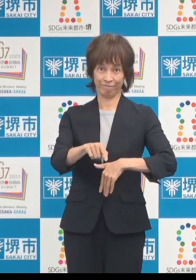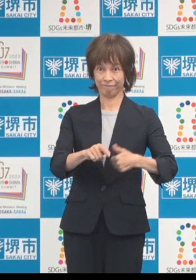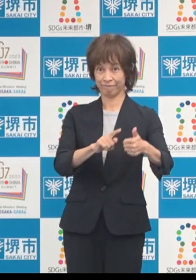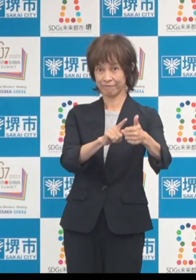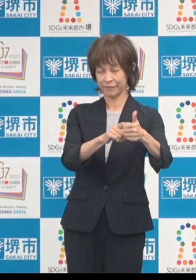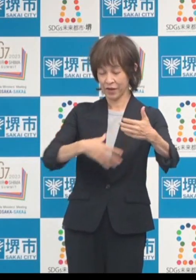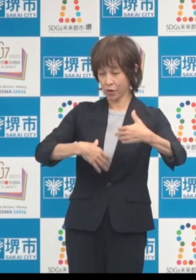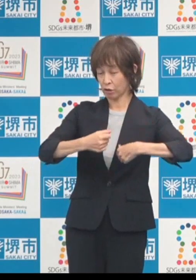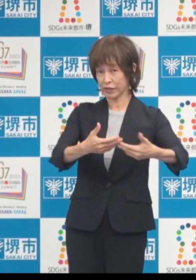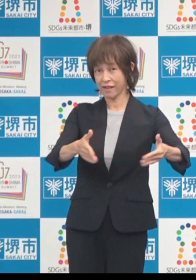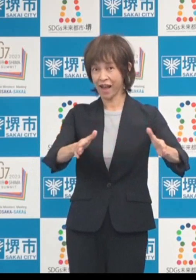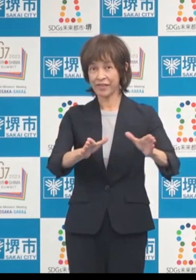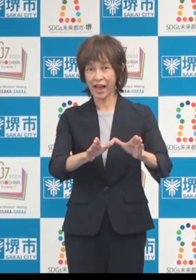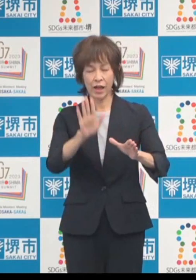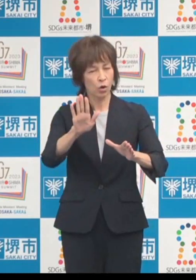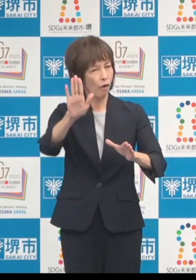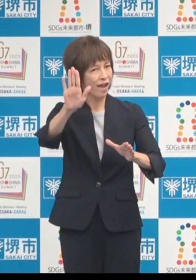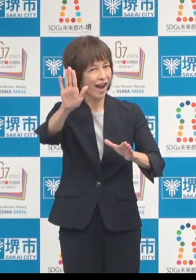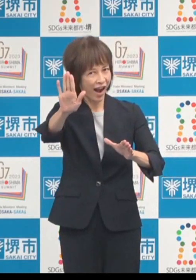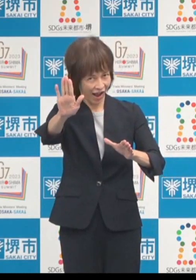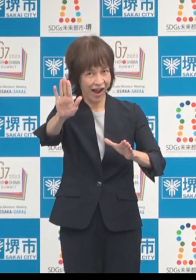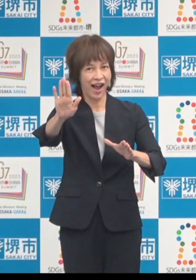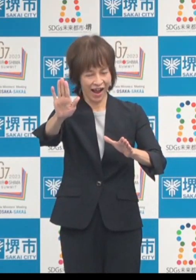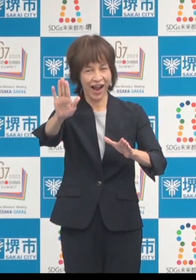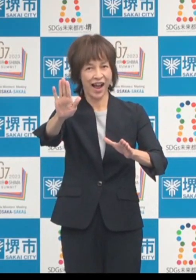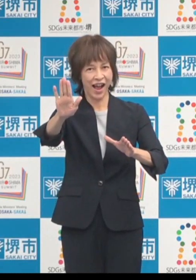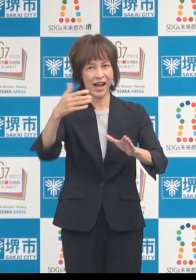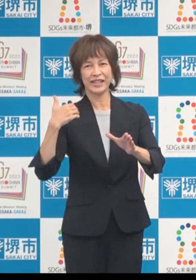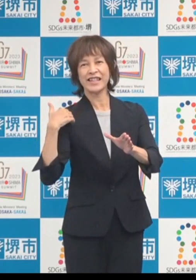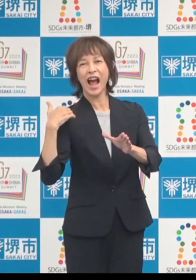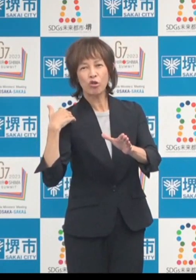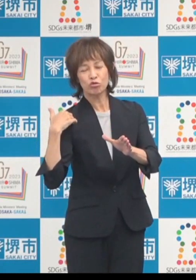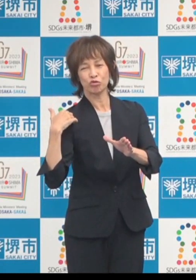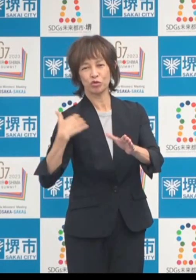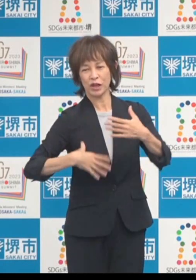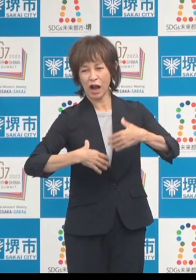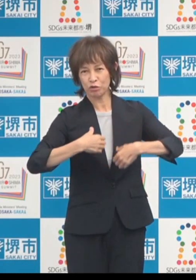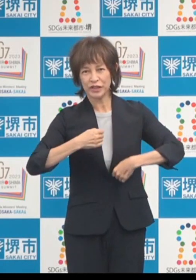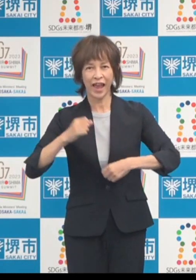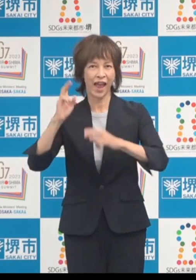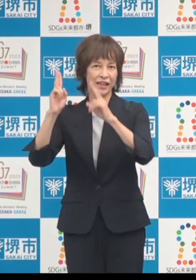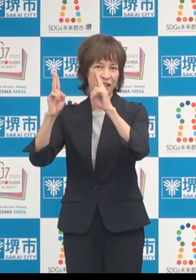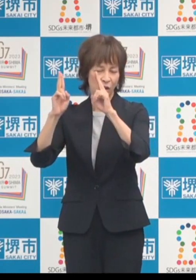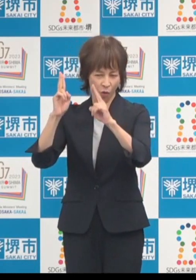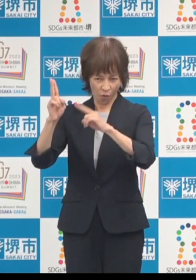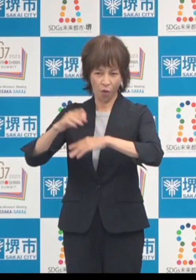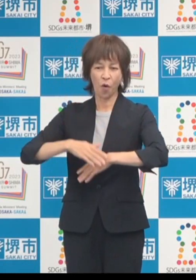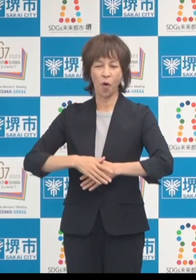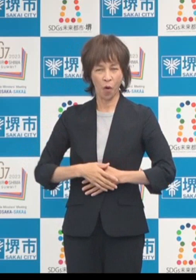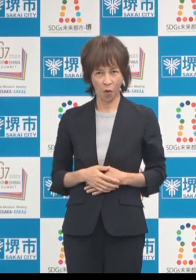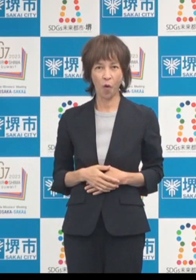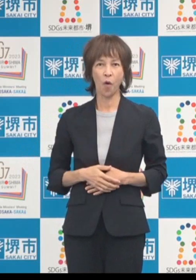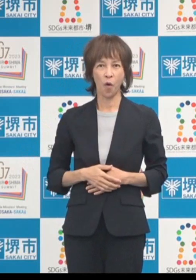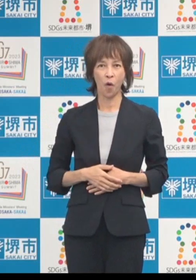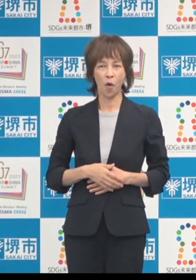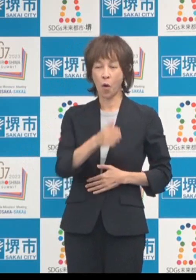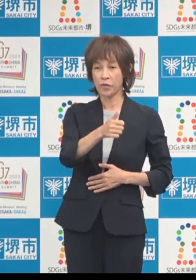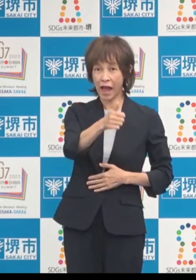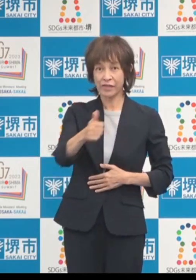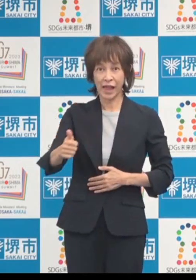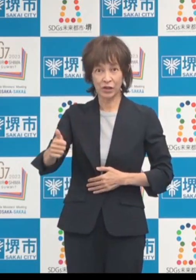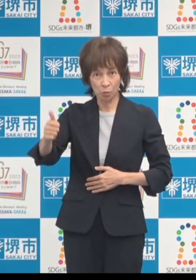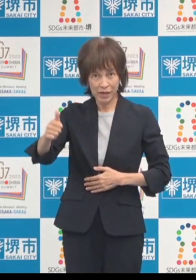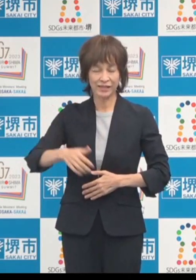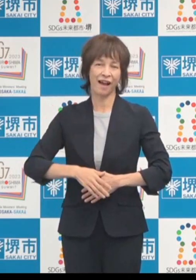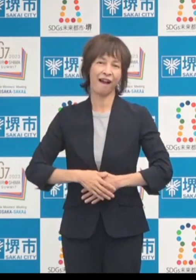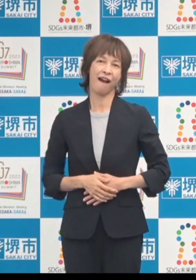学生団体、これからの時代を担う学生、企業に関わる団体の皆さん、 そ